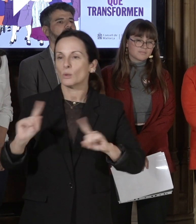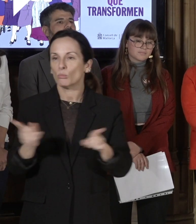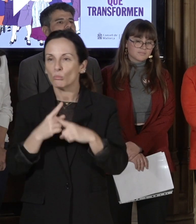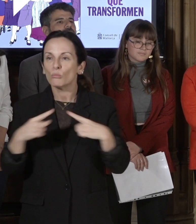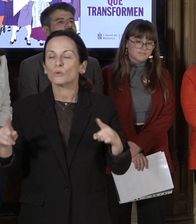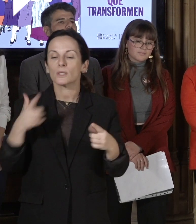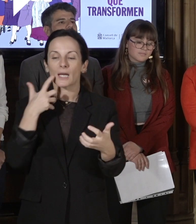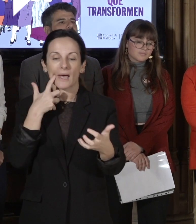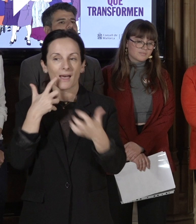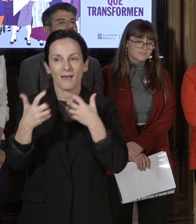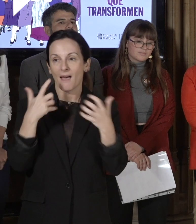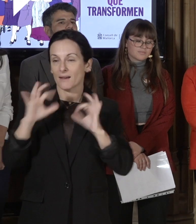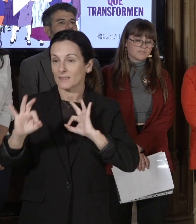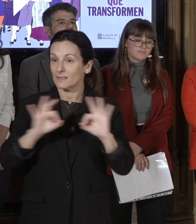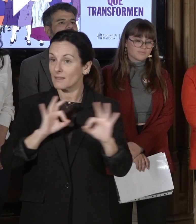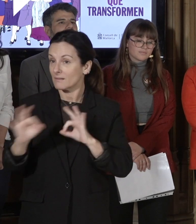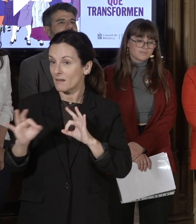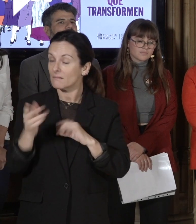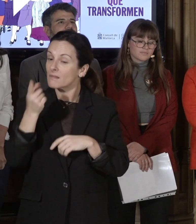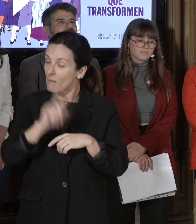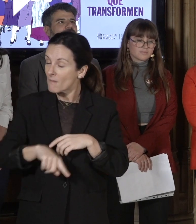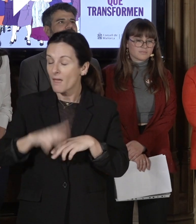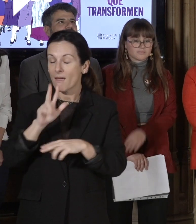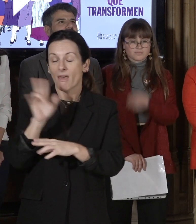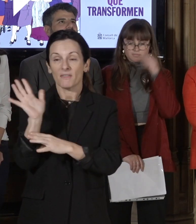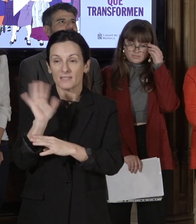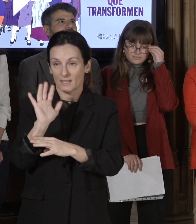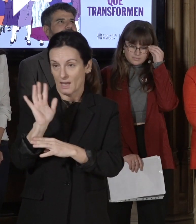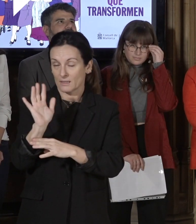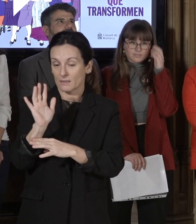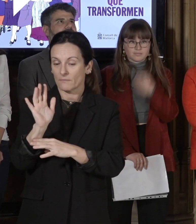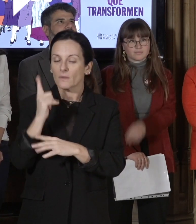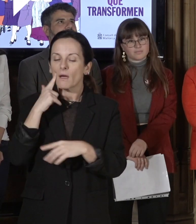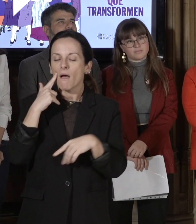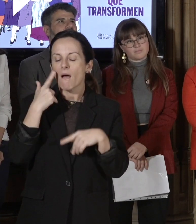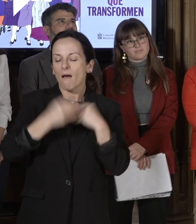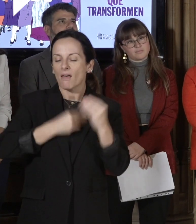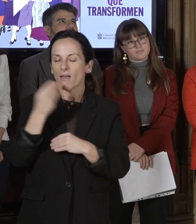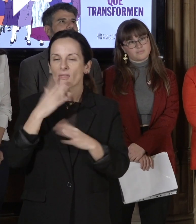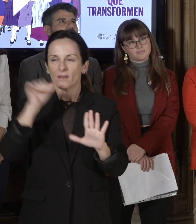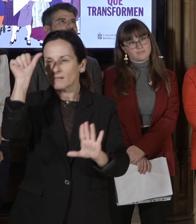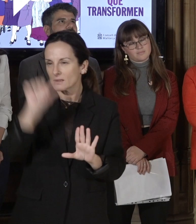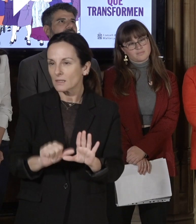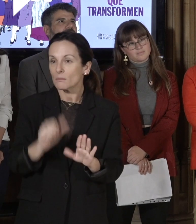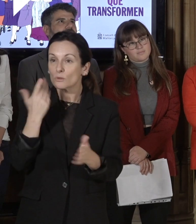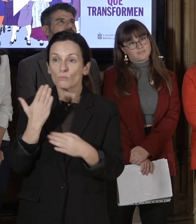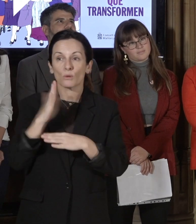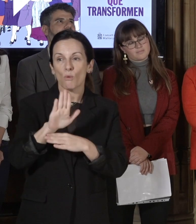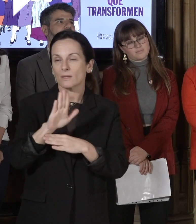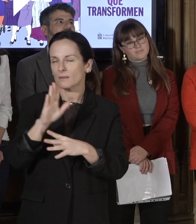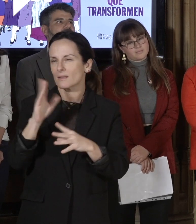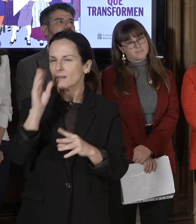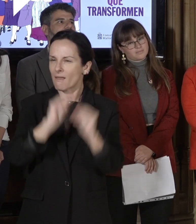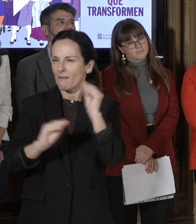en les arts escèniques, en les arts visuals. Construïm narratives, propostes estètiques i